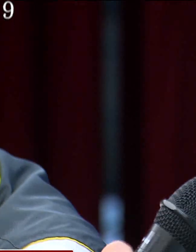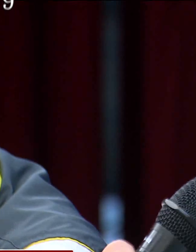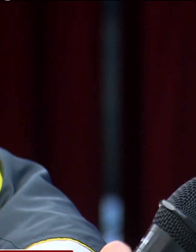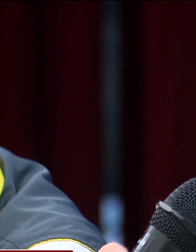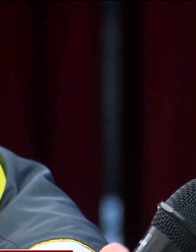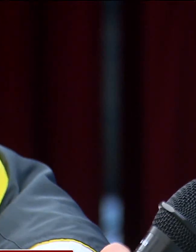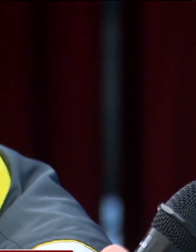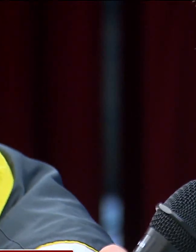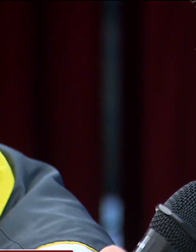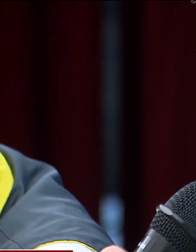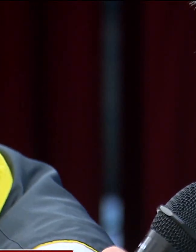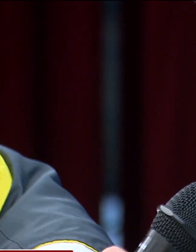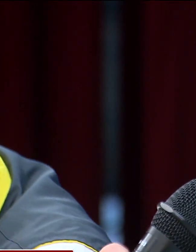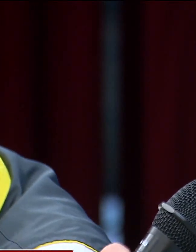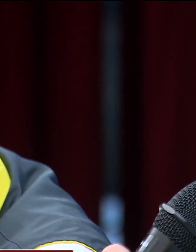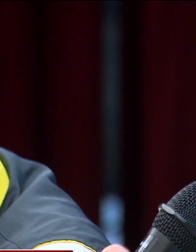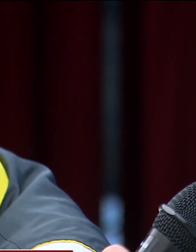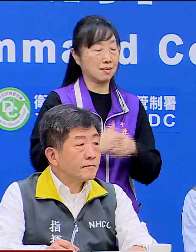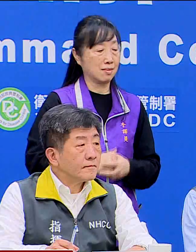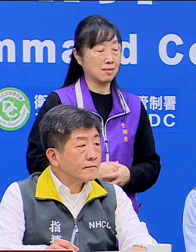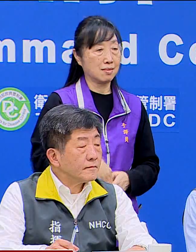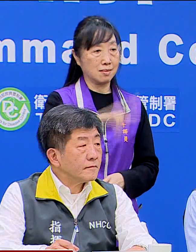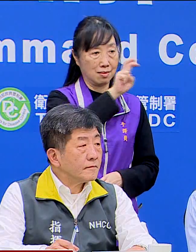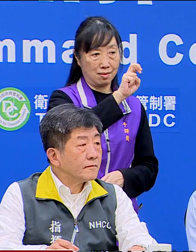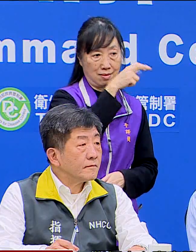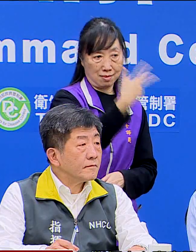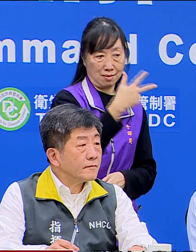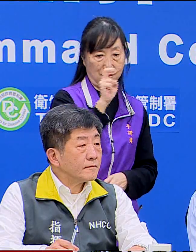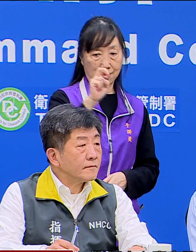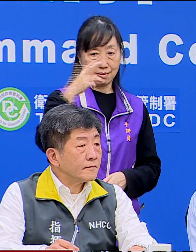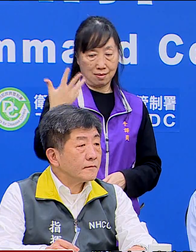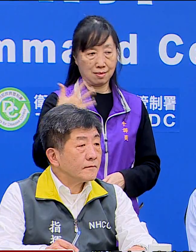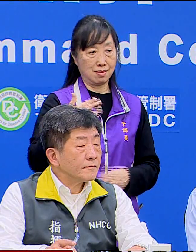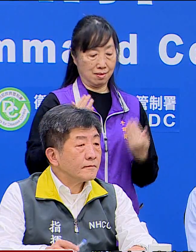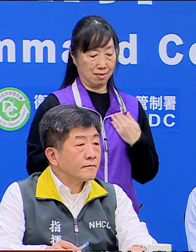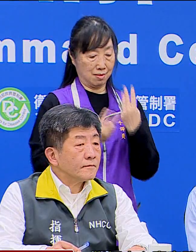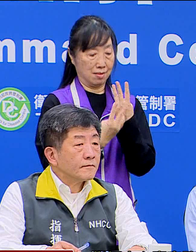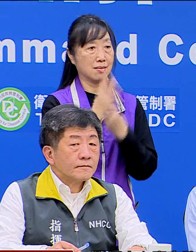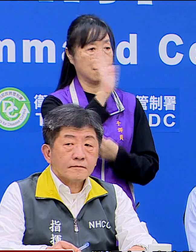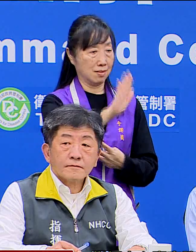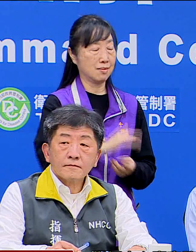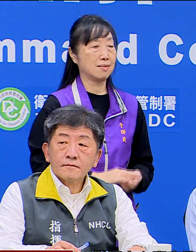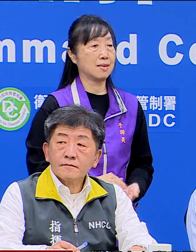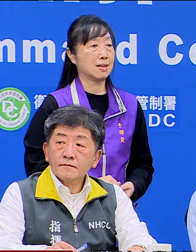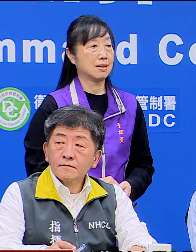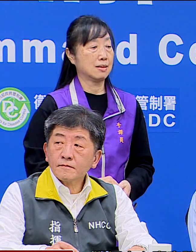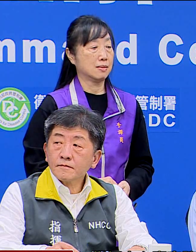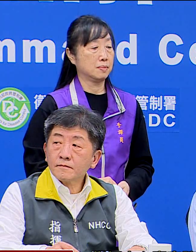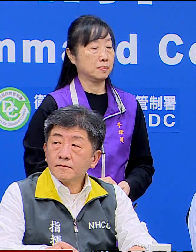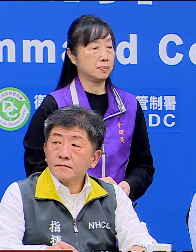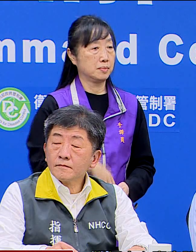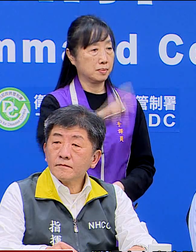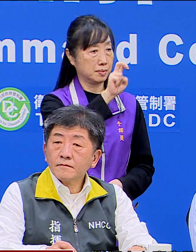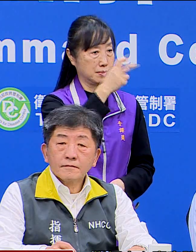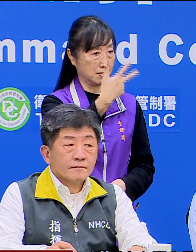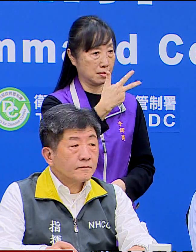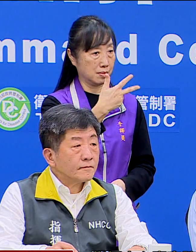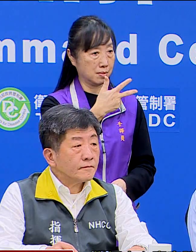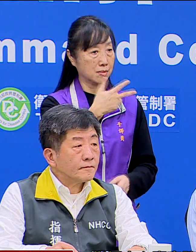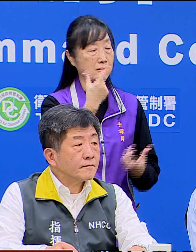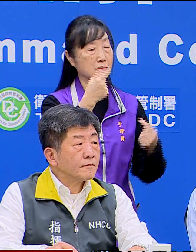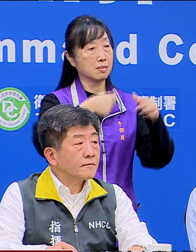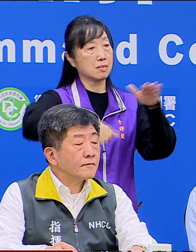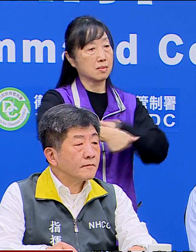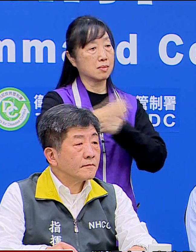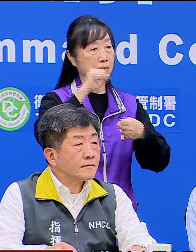中心研判，又是家庭群聚感染。 27、28都是有肺炎的状况，27也进到加护病房里